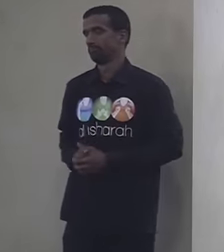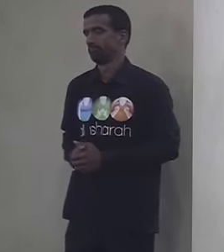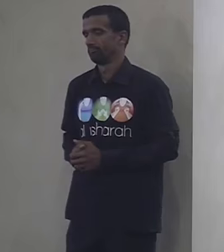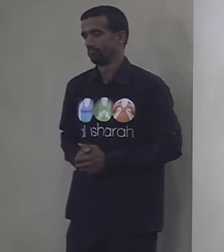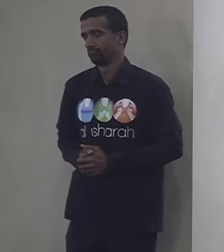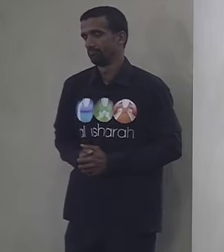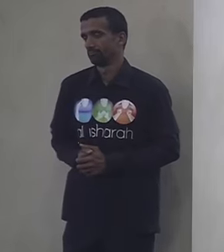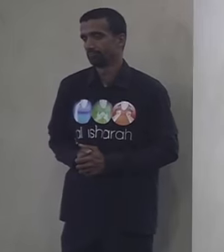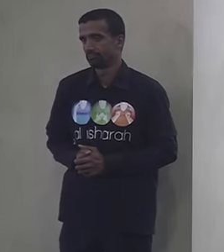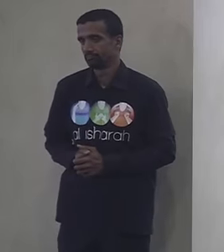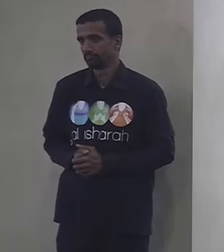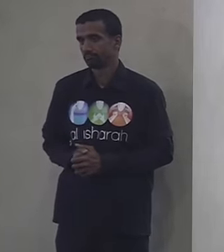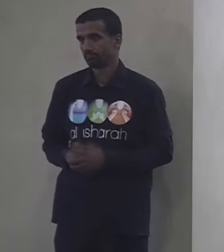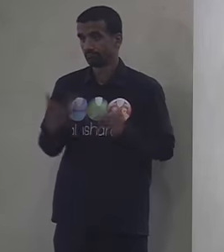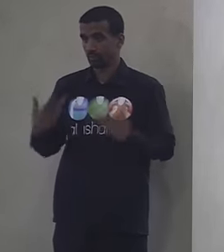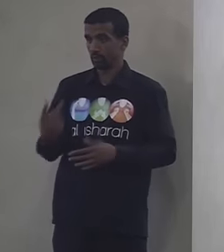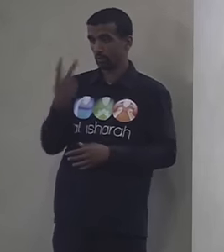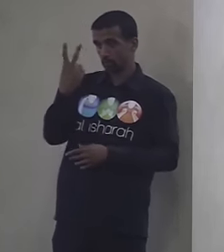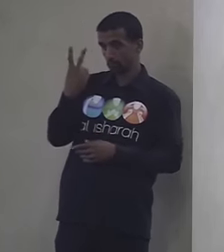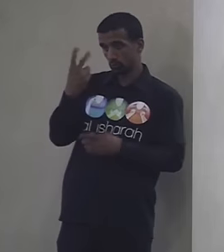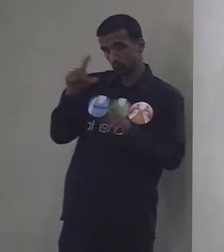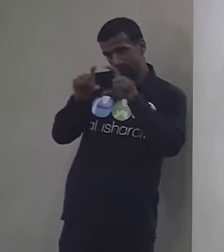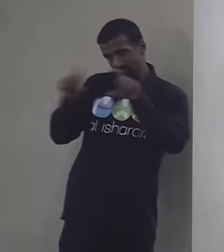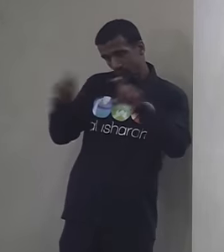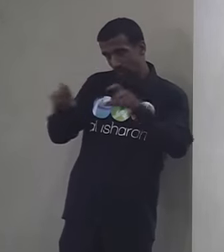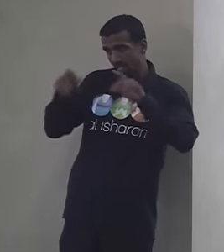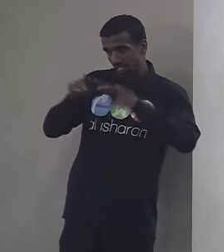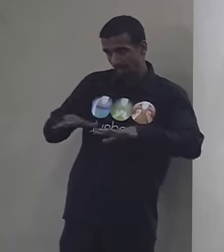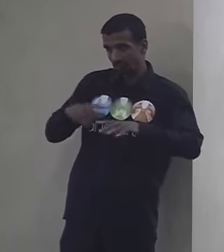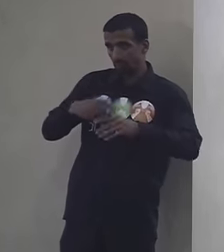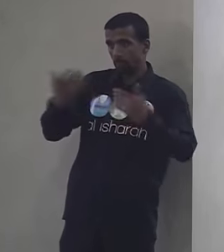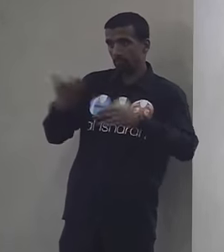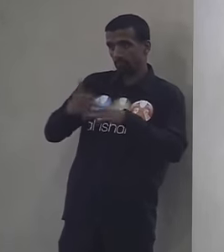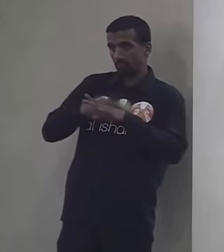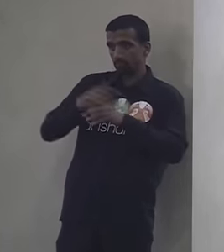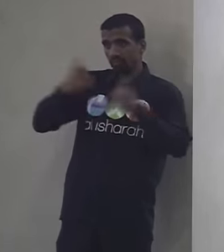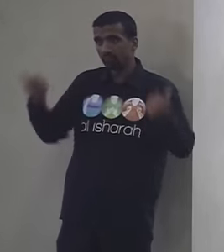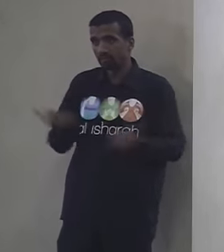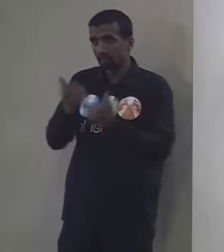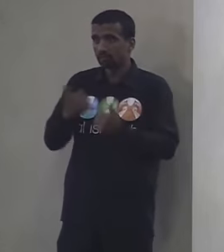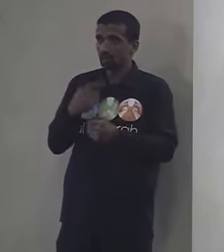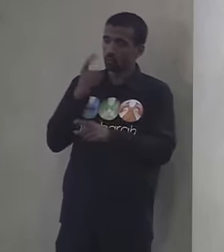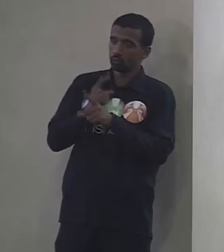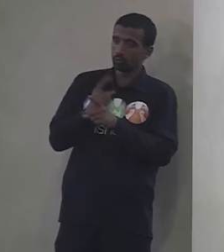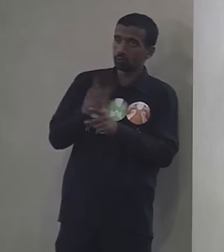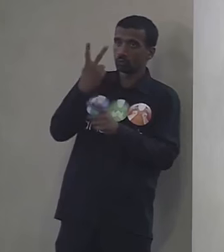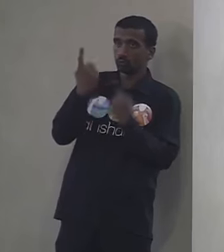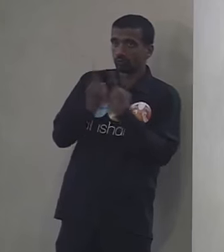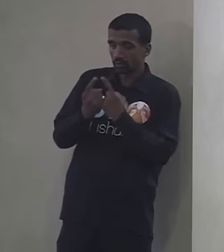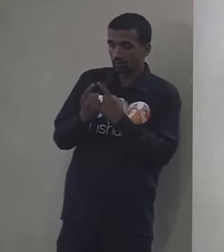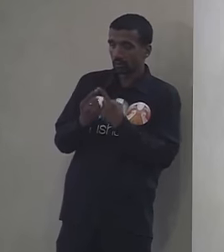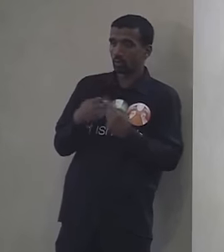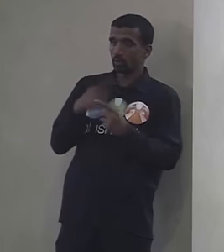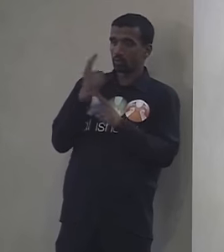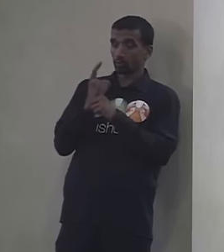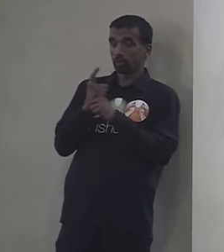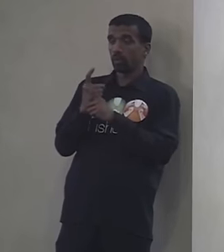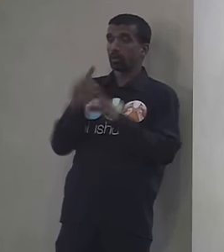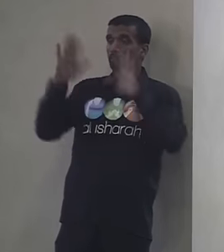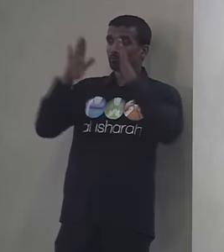يَوْمَئِذٍ عَنِ النَّعِيمِ. Now there's two items left that I want to talk to you about. One is a hadith of the Prophet sallallahu alaihi